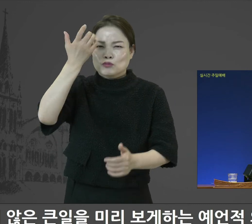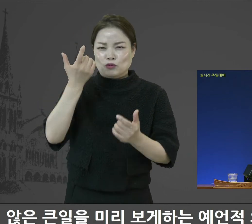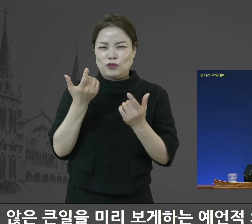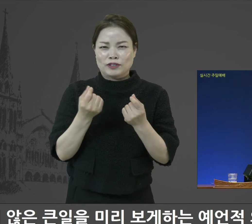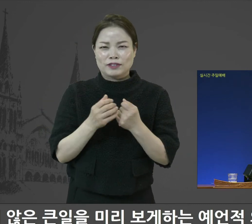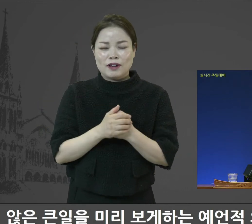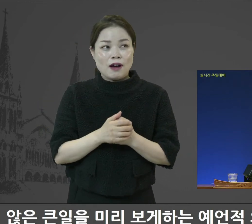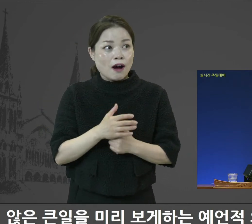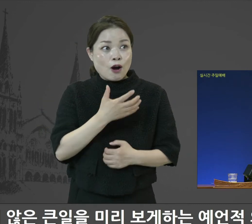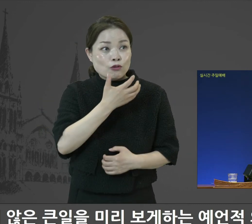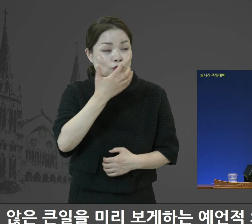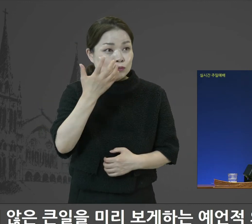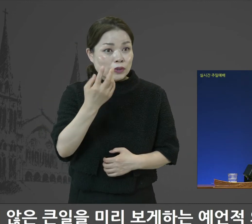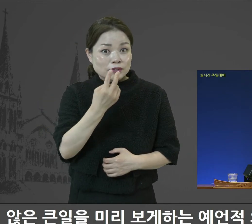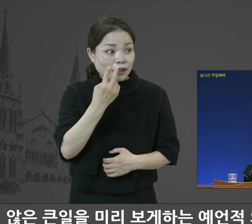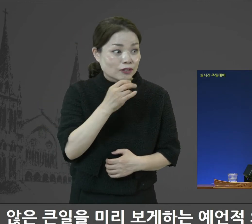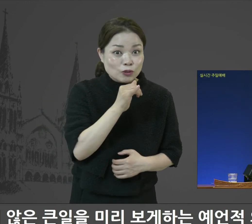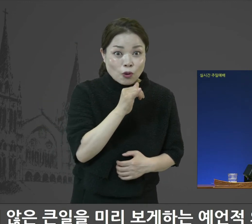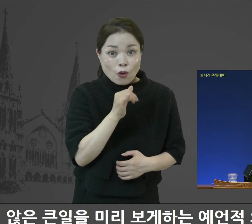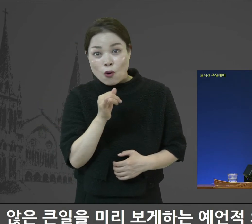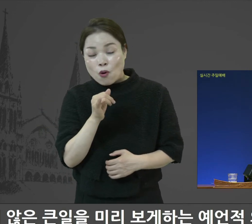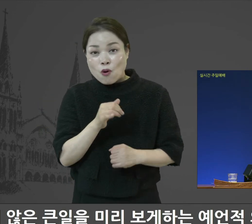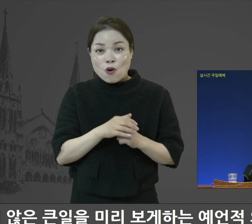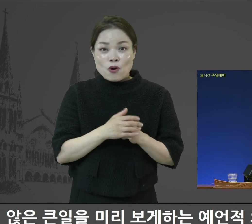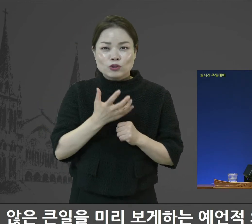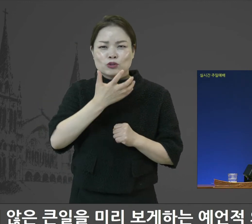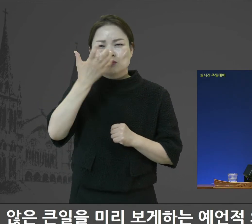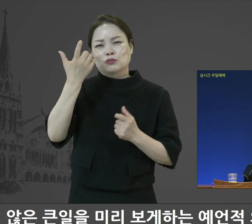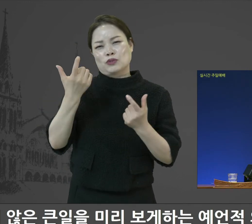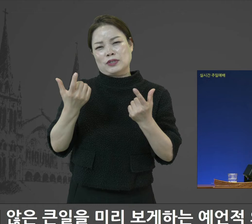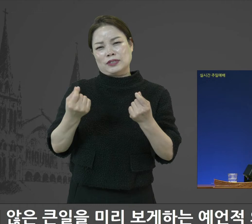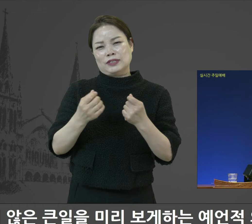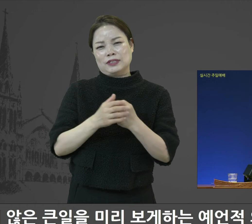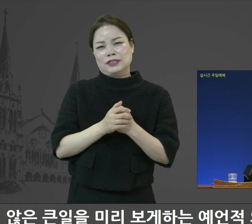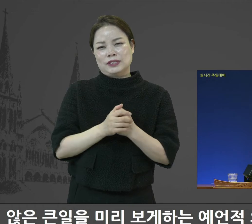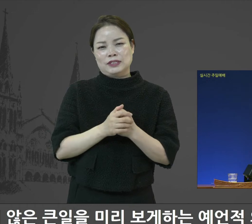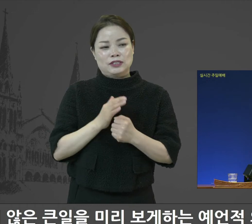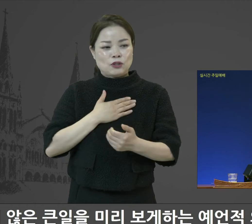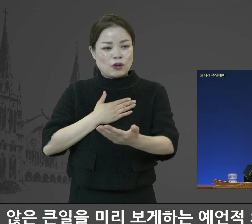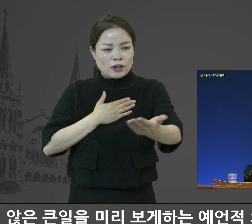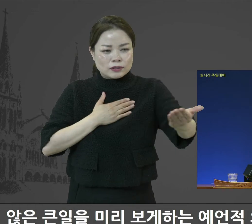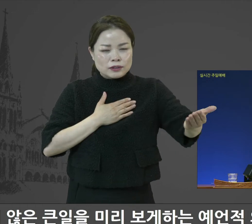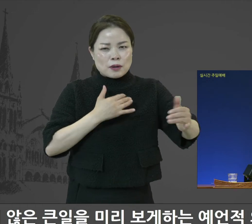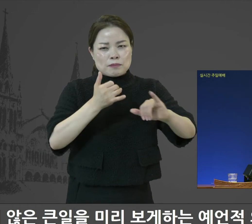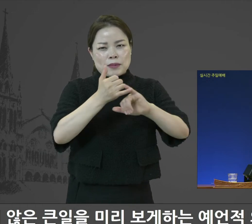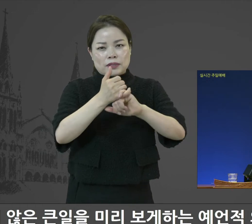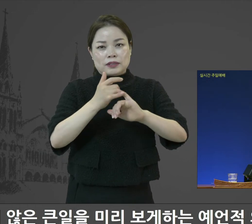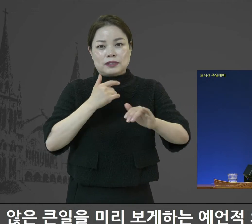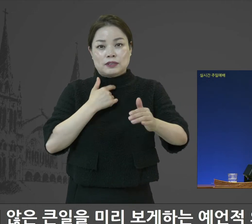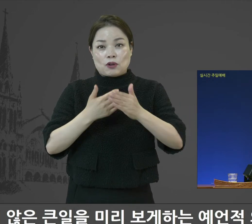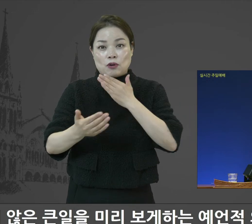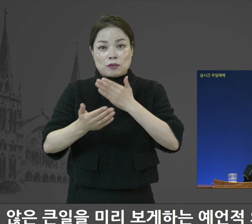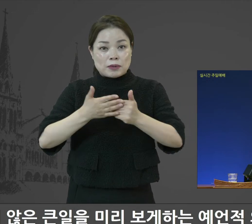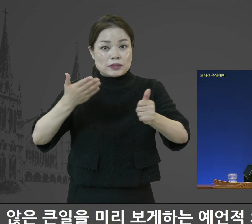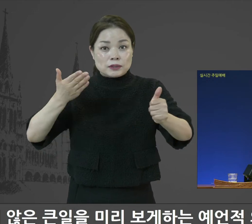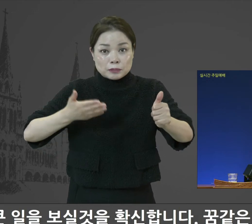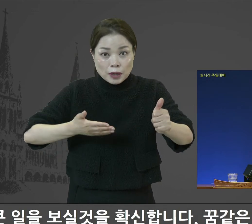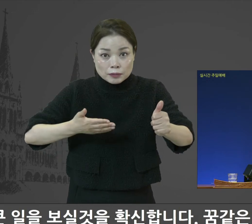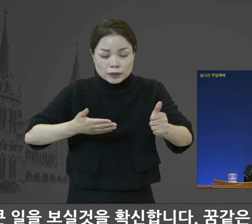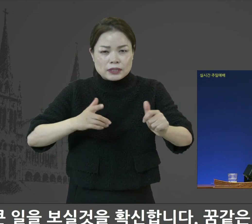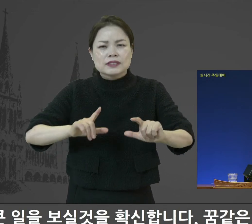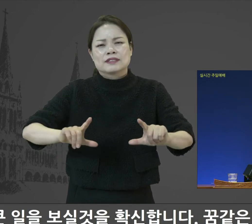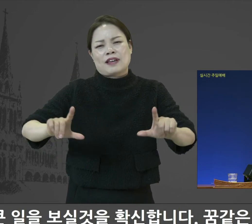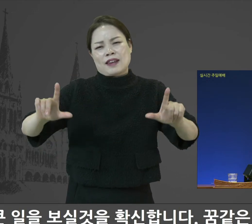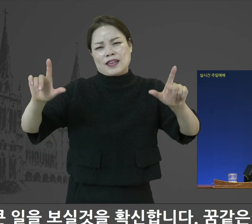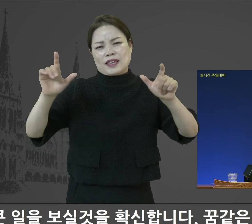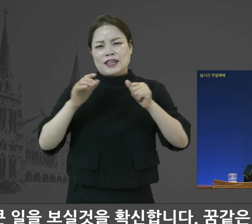야 이게 꿈이야 생시야? 꿈꾸는 것 같은 큰 일을 저와 여러분이 반드시 경험할 줄 믿습니다. 언제? 그날에